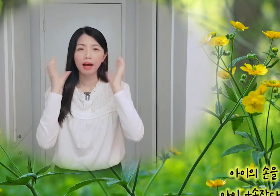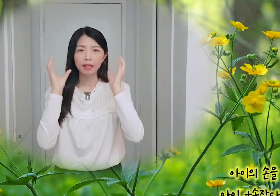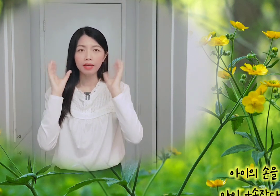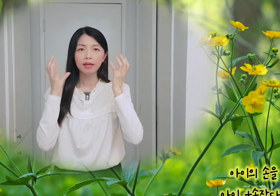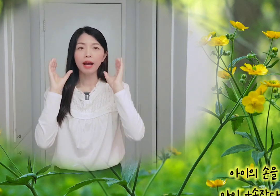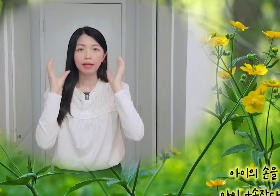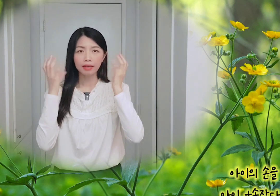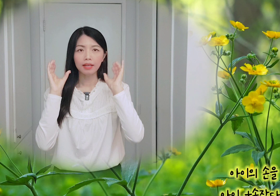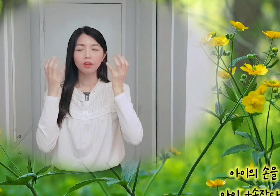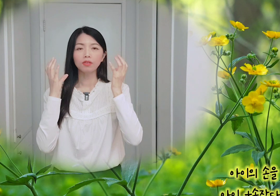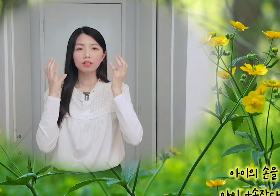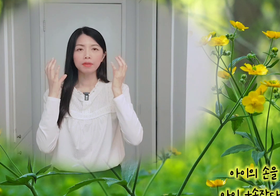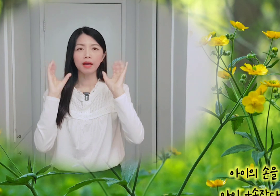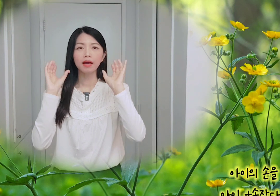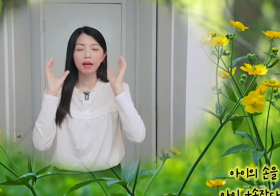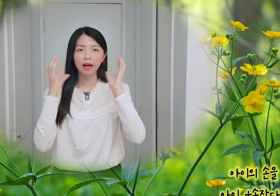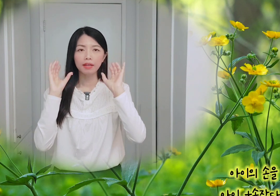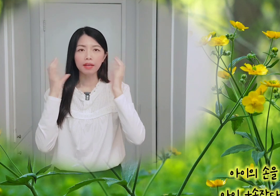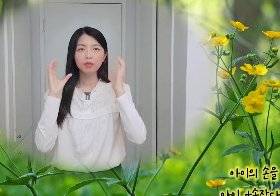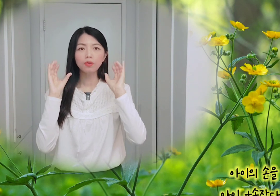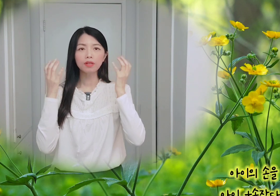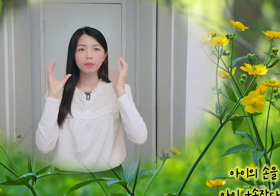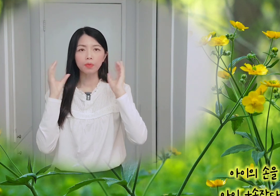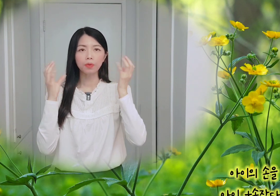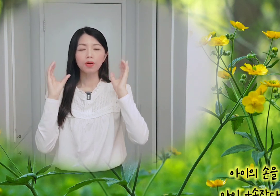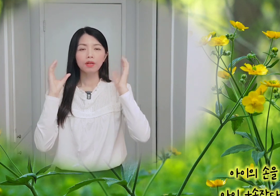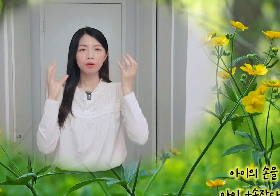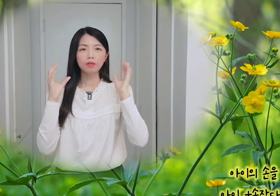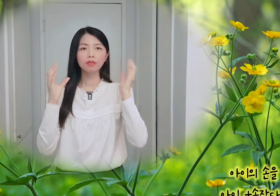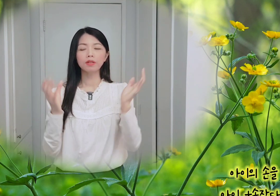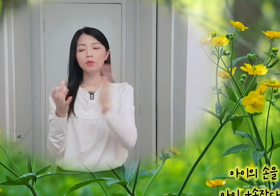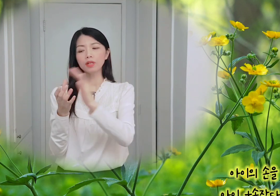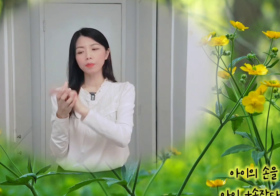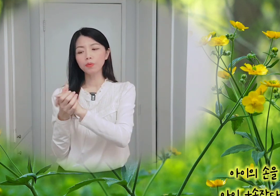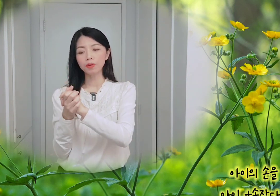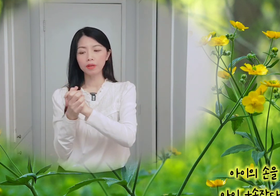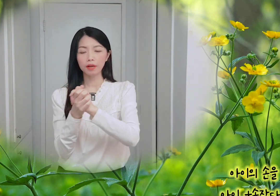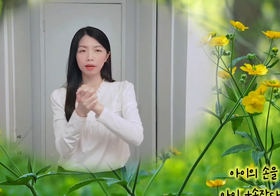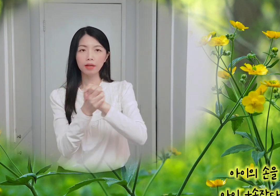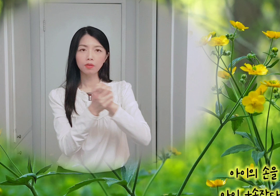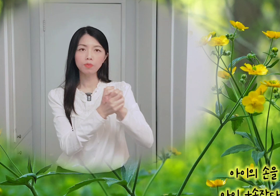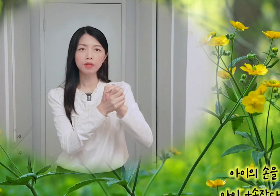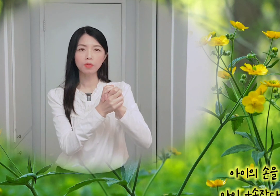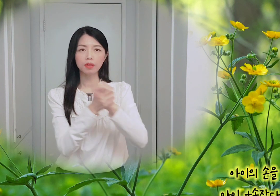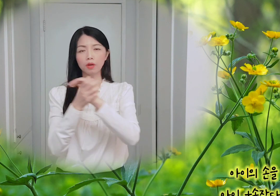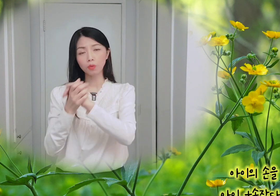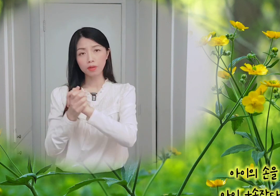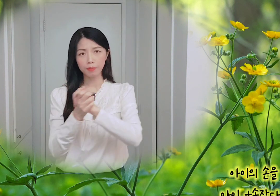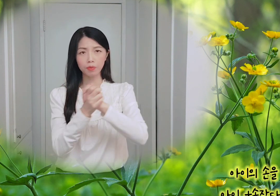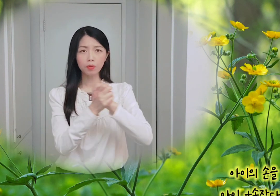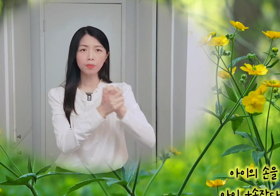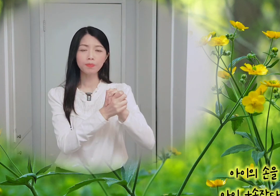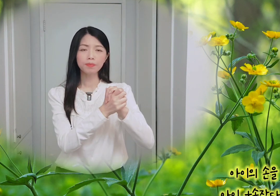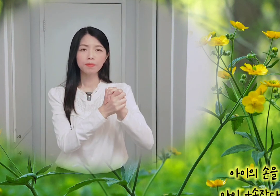돌려주시면 아이, 아기 이런 뜻입니다. 아이의 손을 잡고, 여기서는 그냥 손을 잡고 이렇게 약간 움직여줬어요.